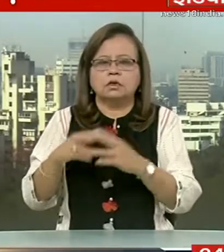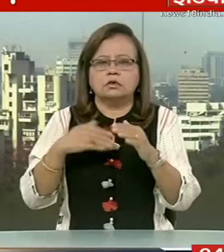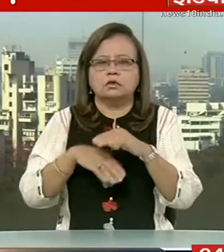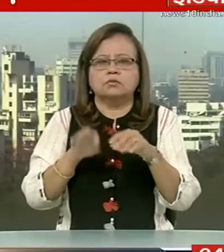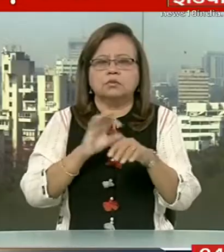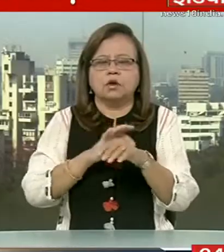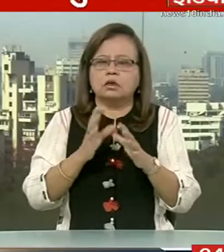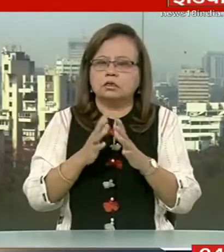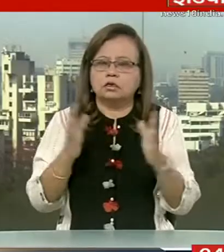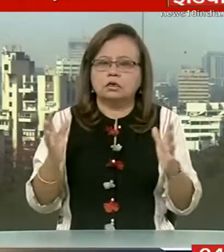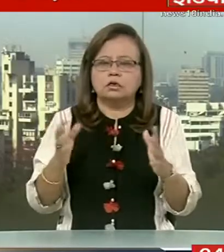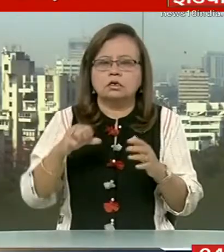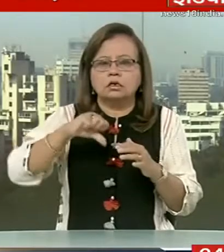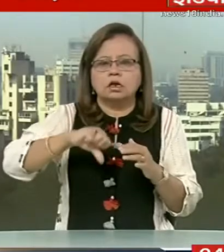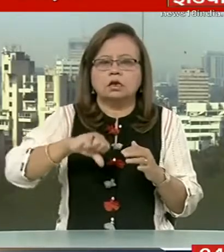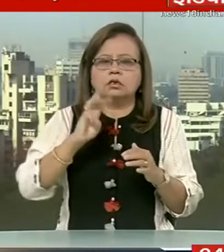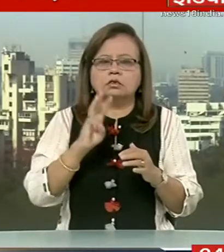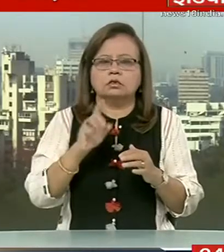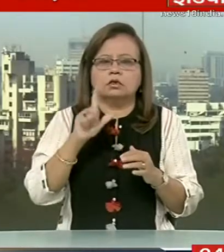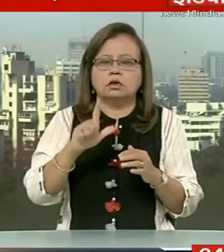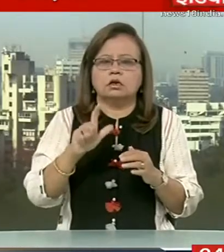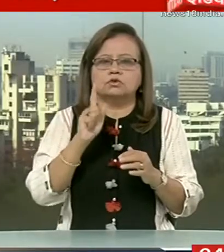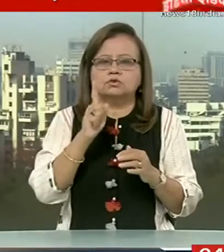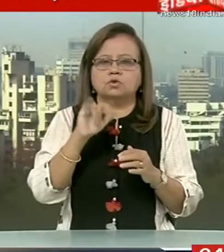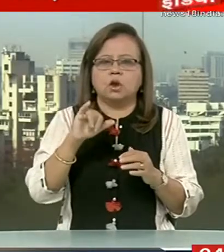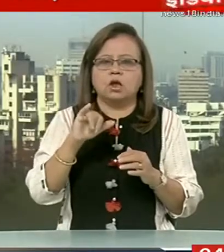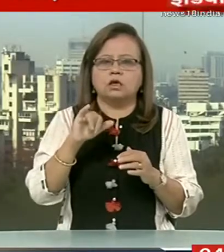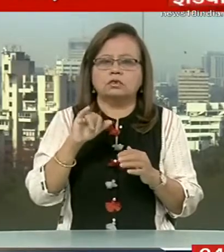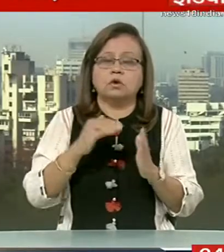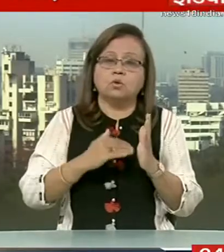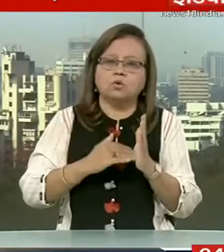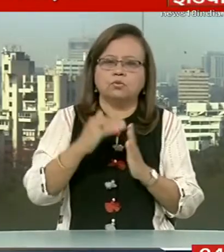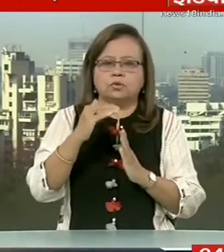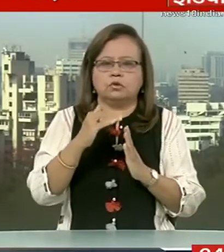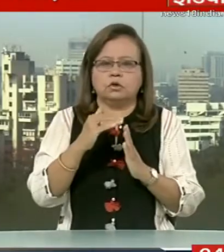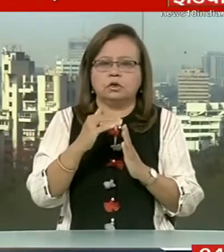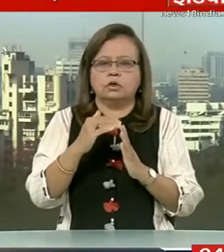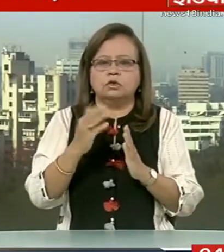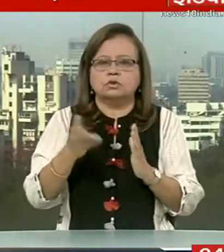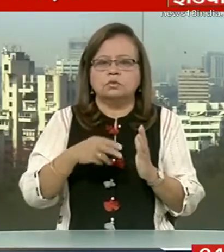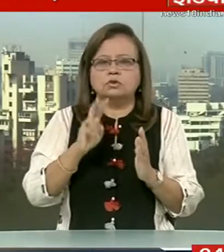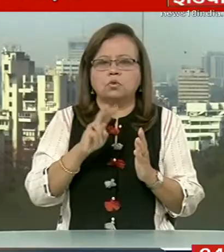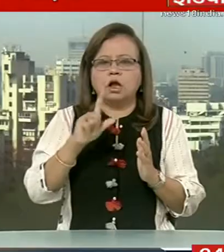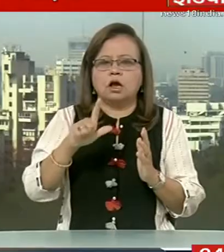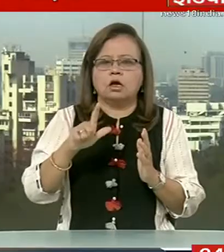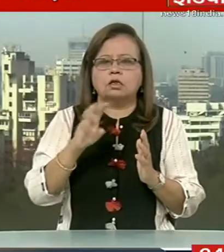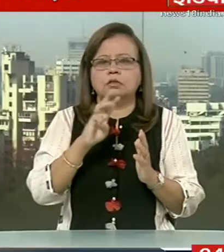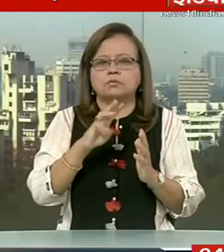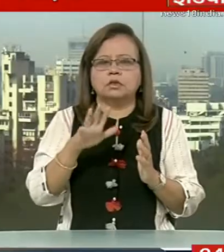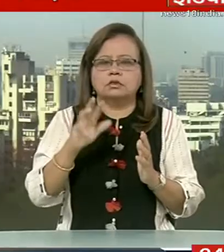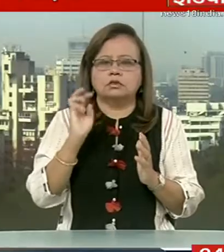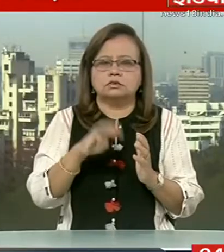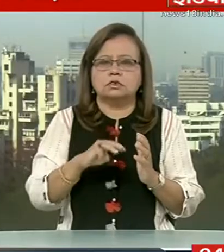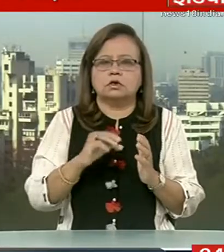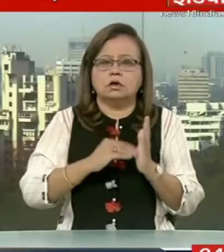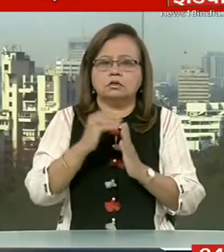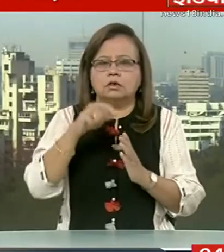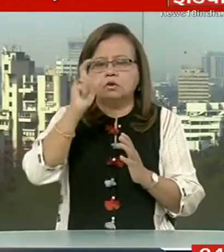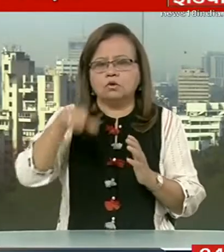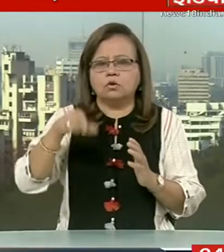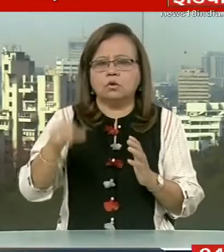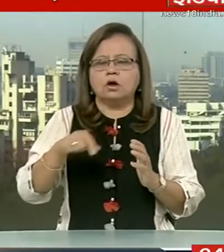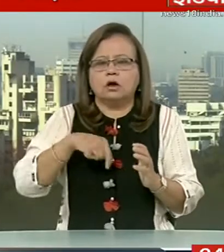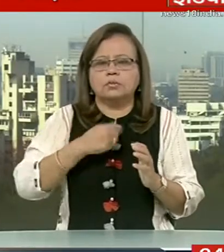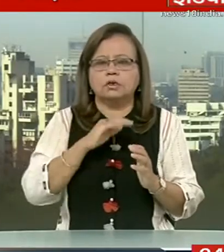अमेरिका में संक्रमितों की संख्या 93 हजार से ऊपर पहुंच गई थी इस हजार से